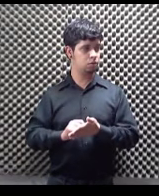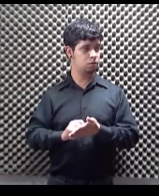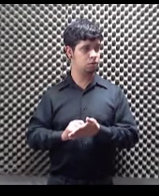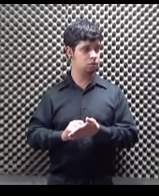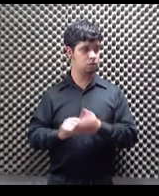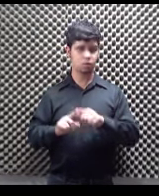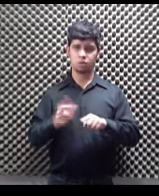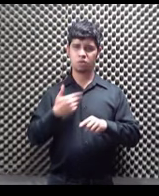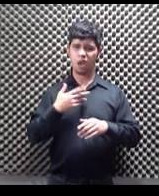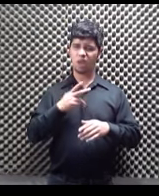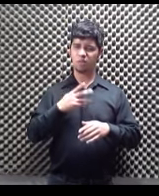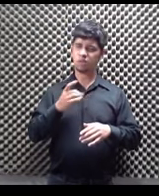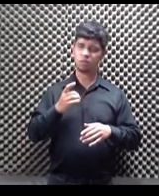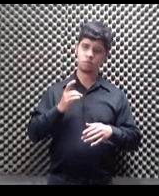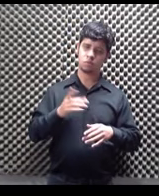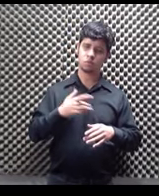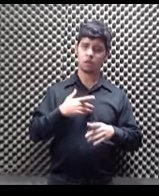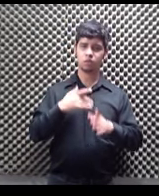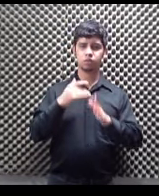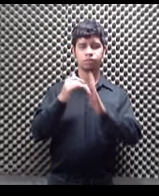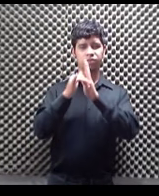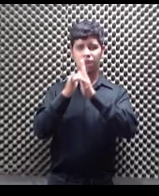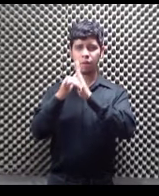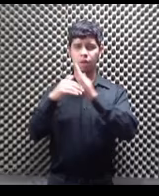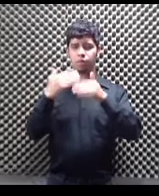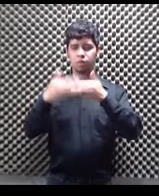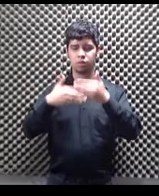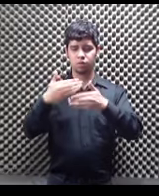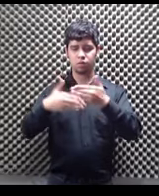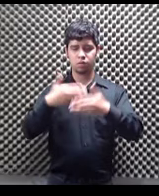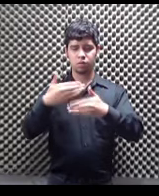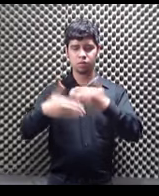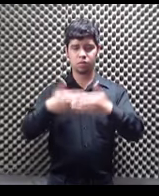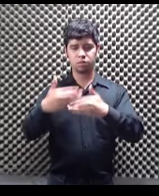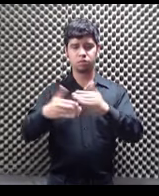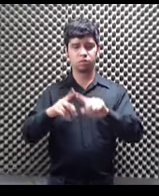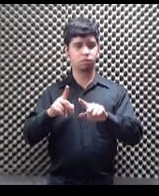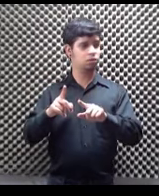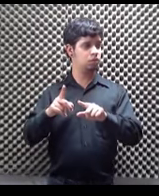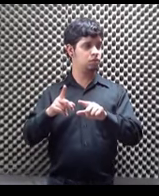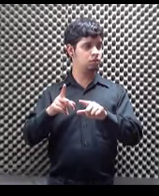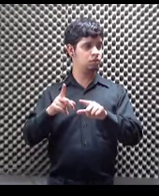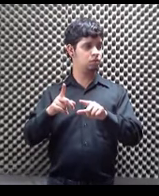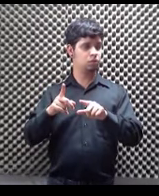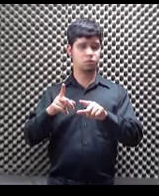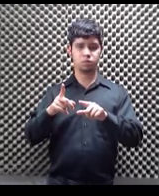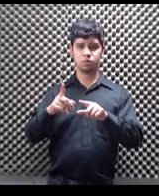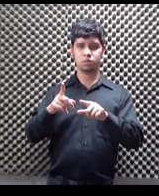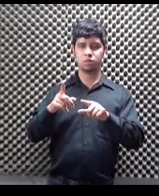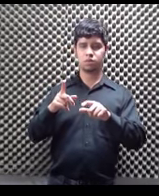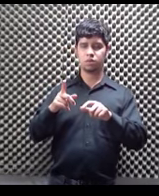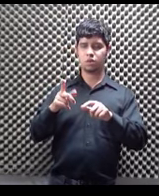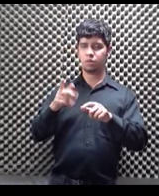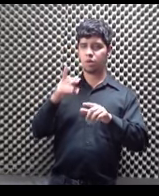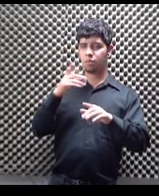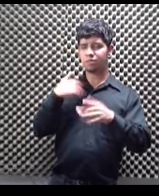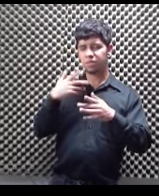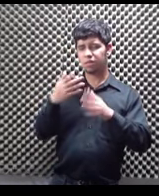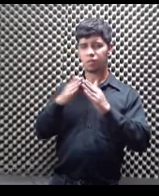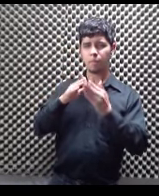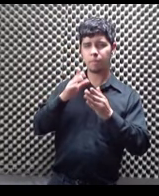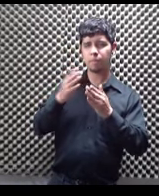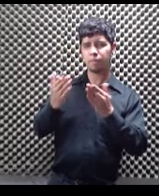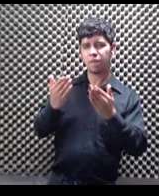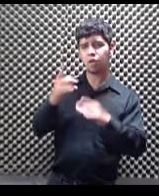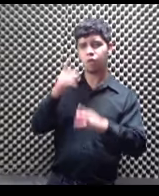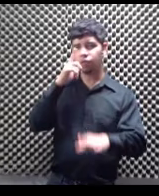interesa grabar los procesos porque entonces uno se pone una cosa como artificiosa. Pero sería interesante